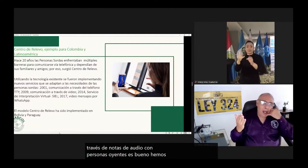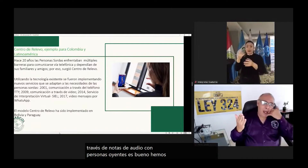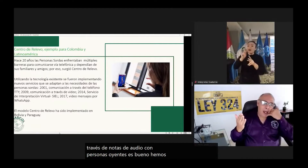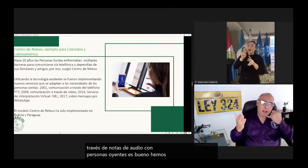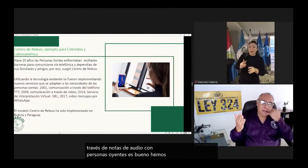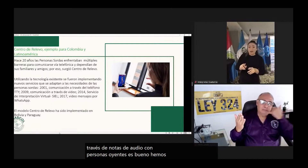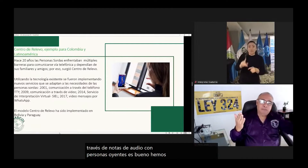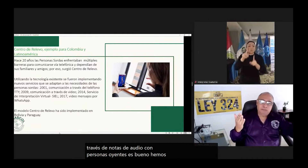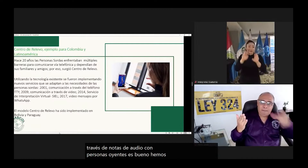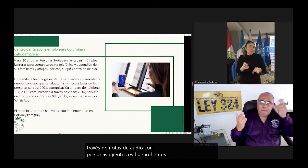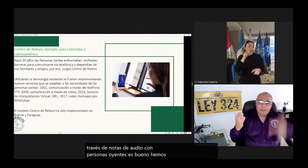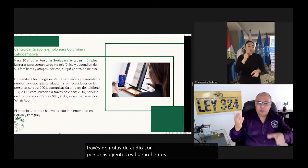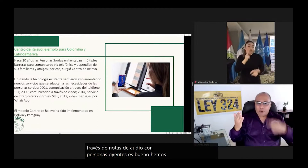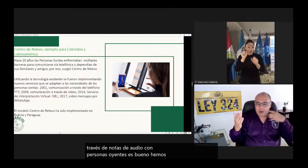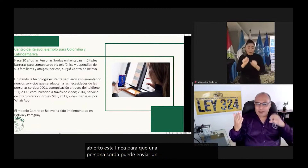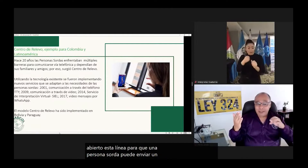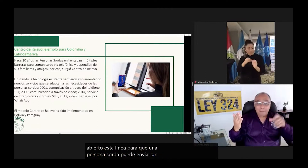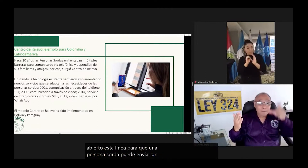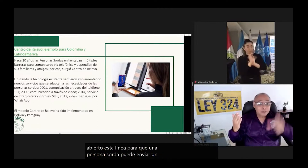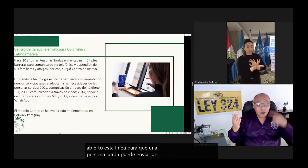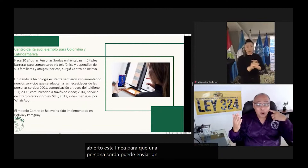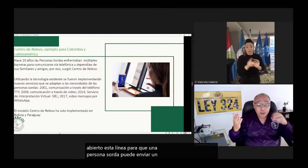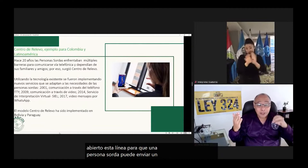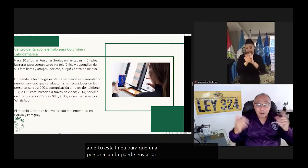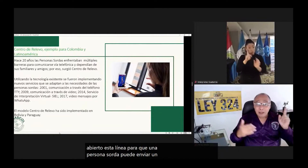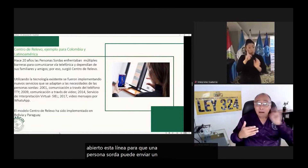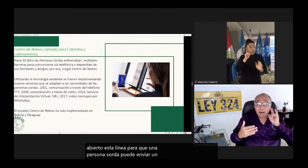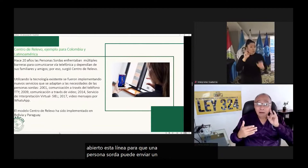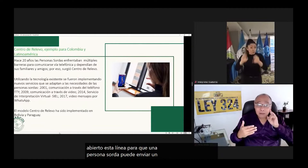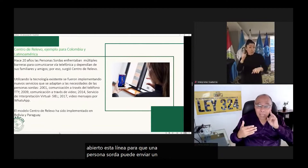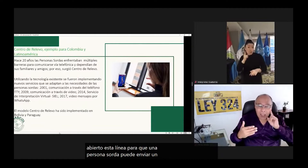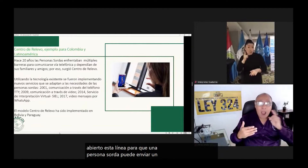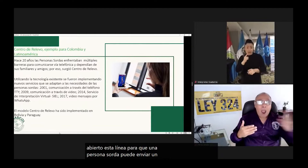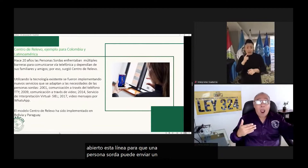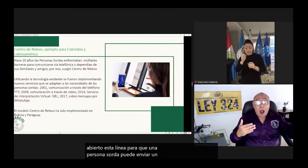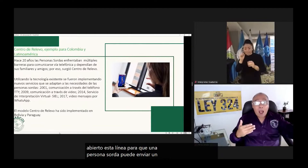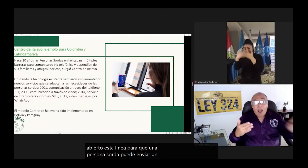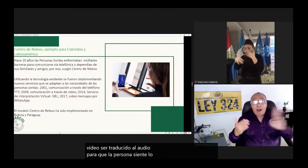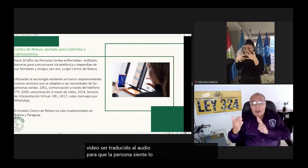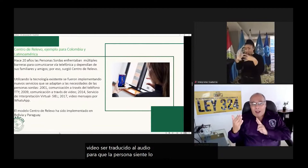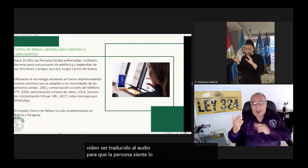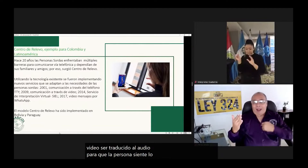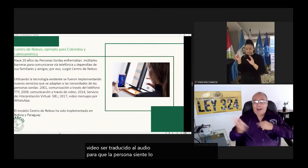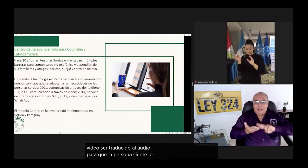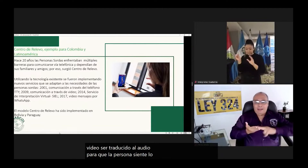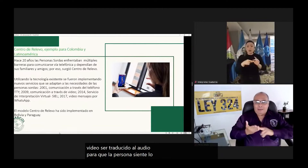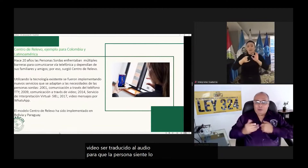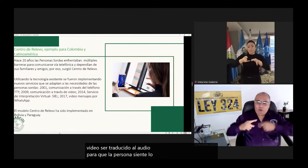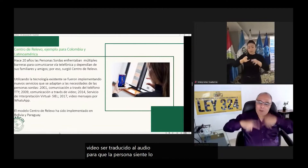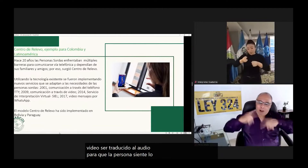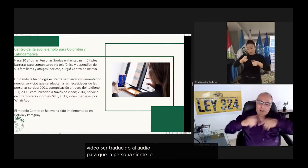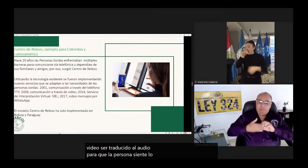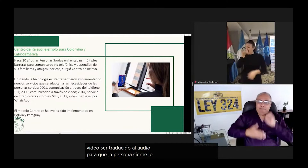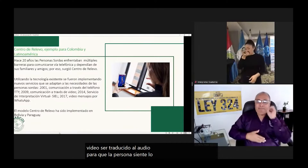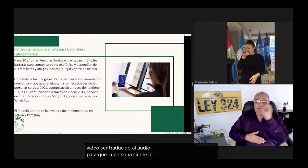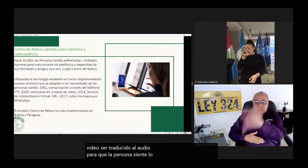video, ser traducido al audio, para que la persona oyente lo pueda entender. y a su vez cuando la persona oyente quiera